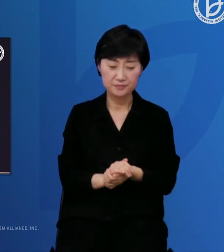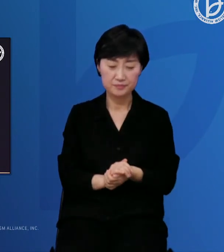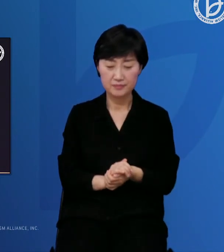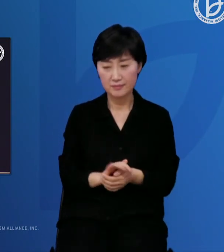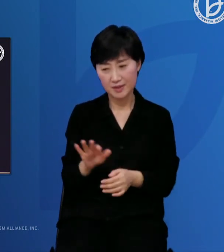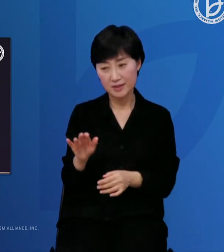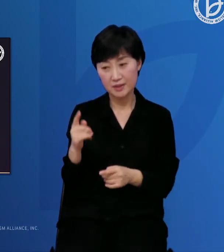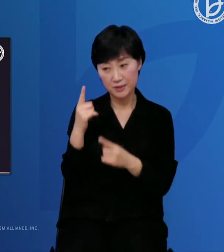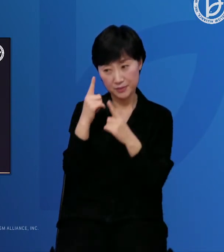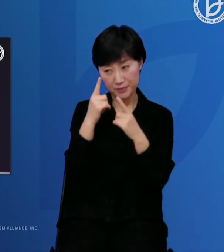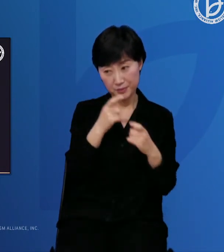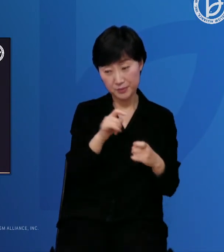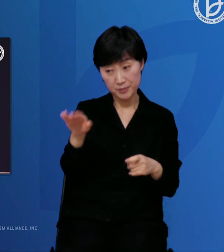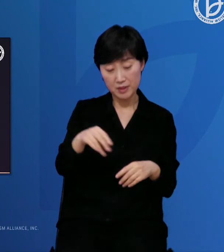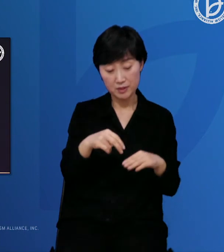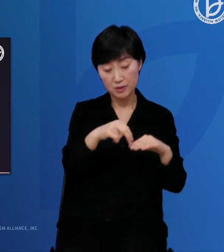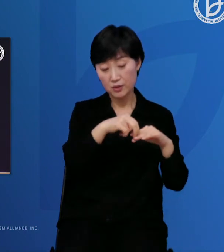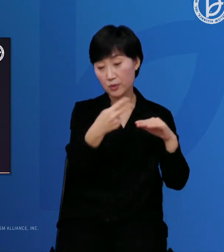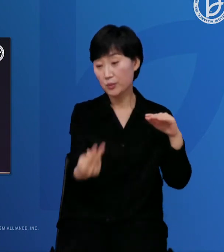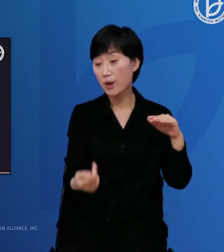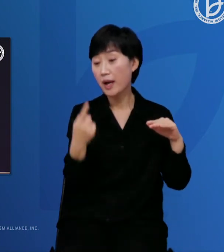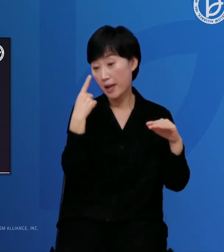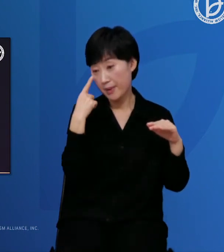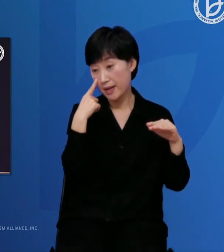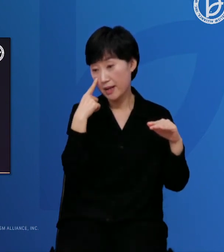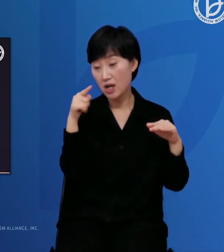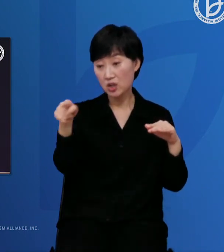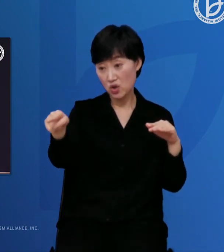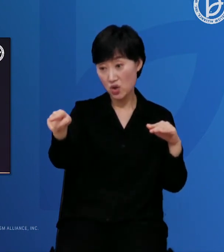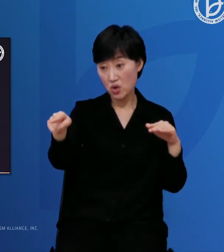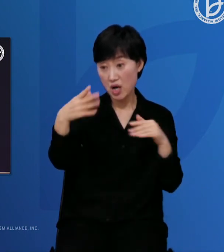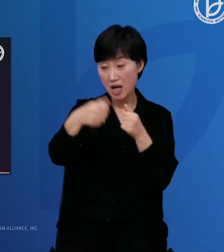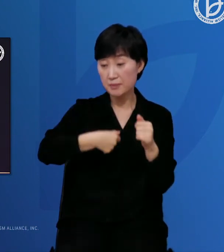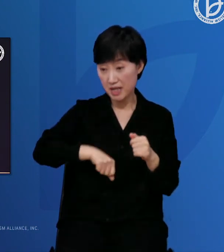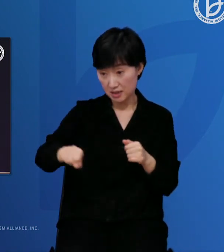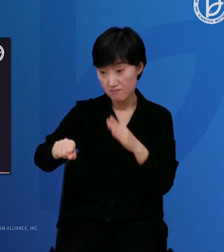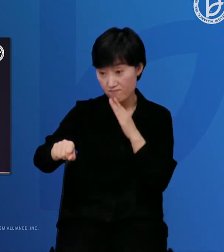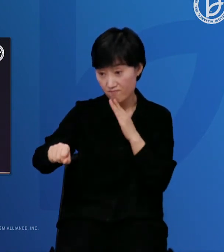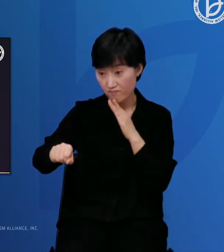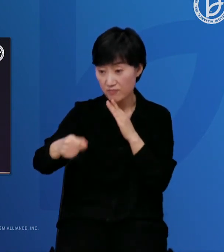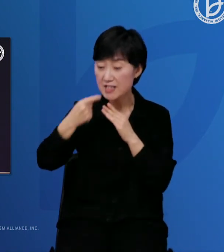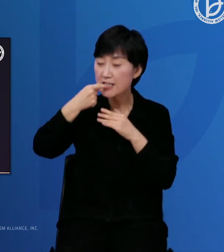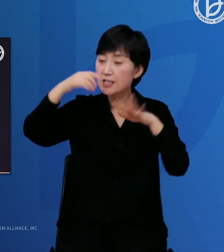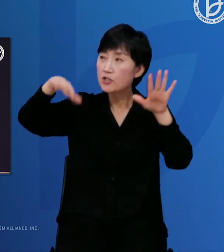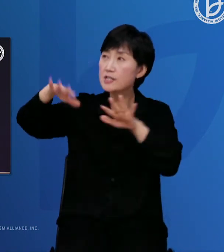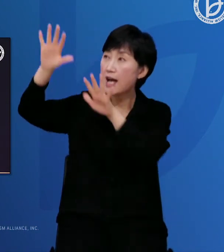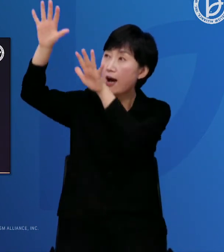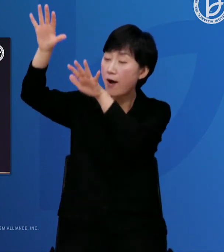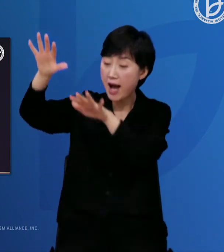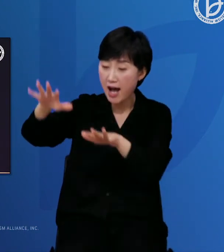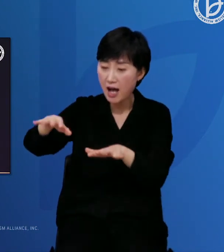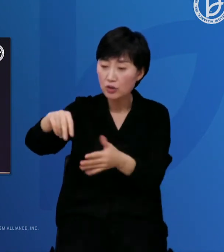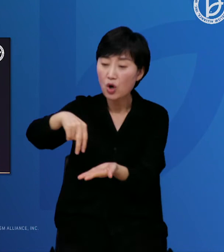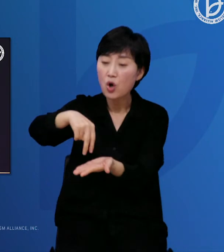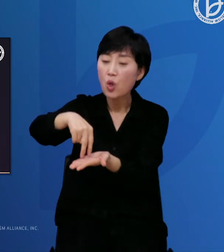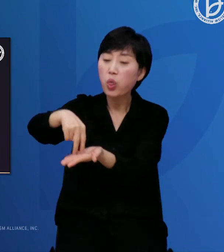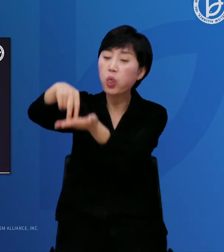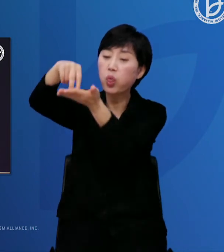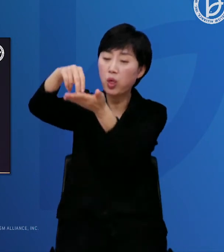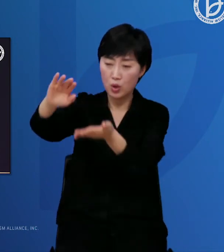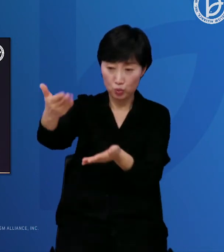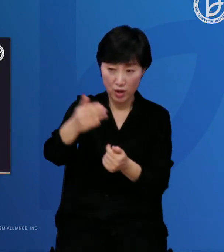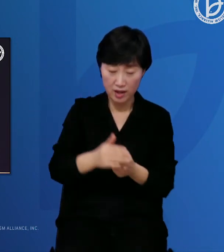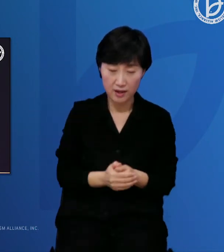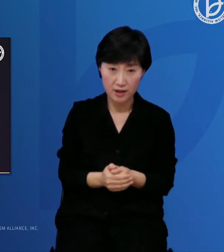And he says, throw yourself down. 천사가 네 밟아칠 것이다. And it says the angels, their hands will bear you up.